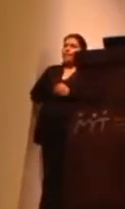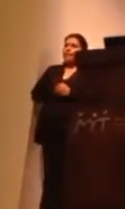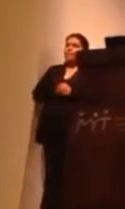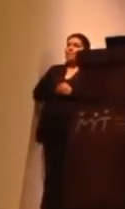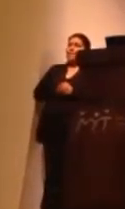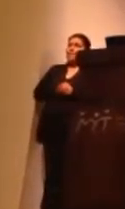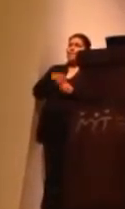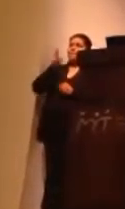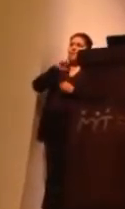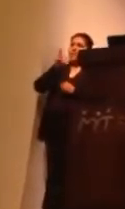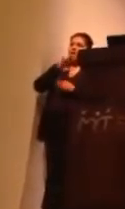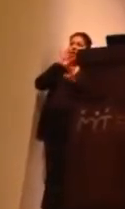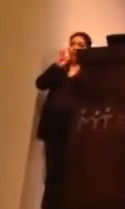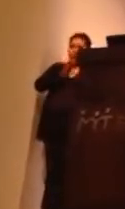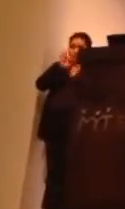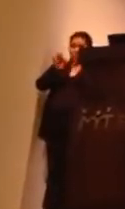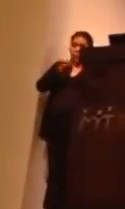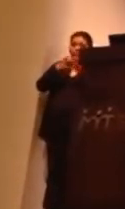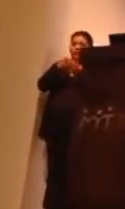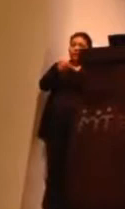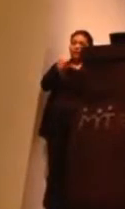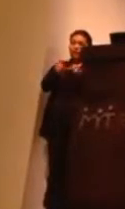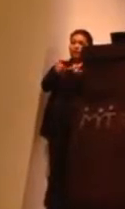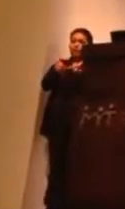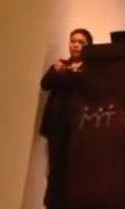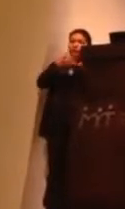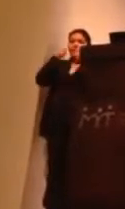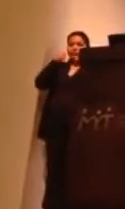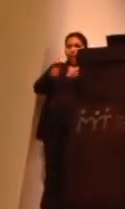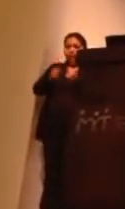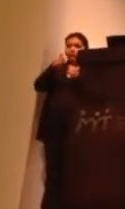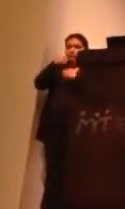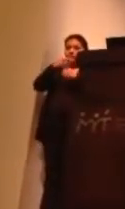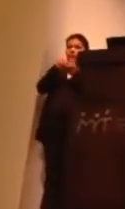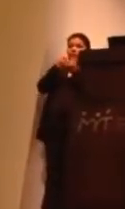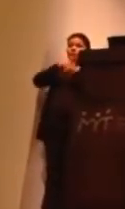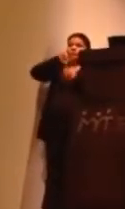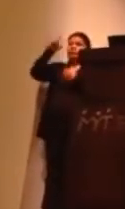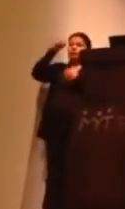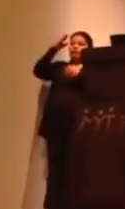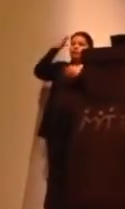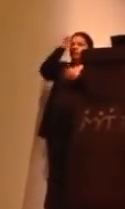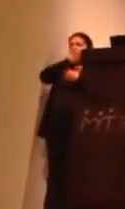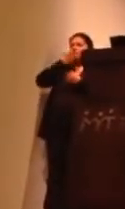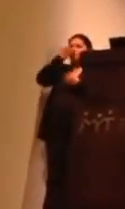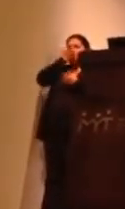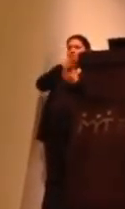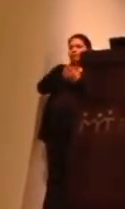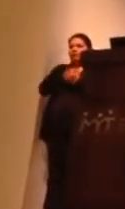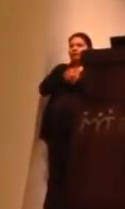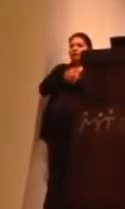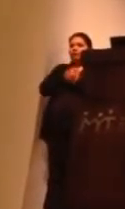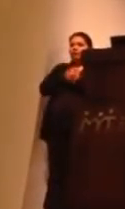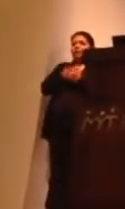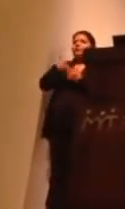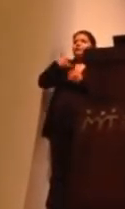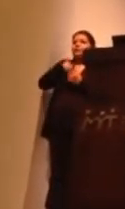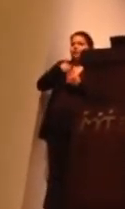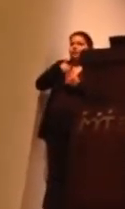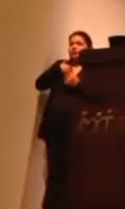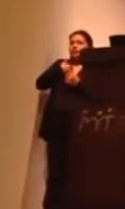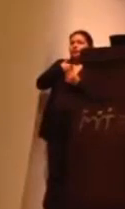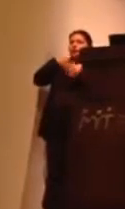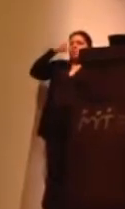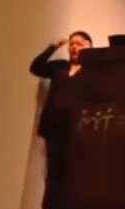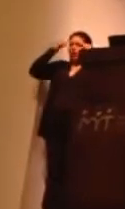Después, cuando tú manipulas esa emoción, entonces seguramente estás obteniendo una ganancia secundaria. ¿Okay? Si yo